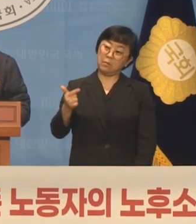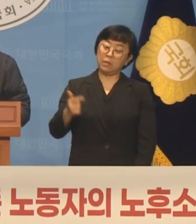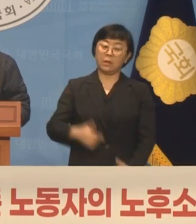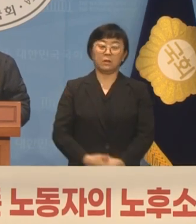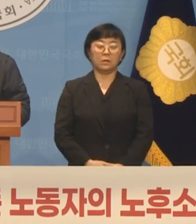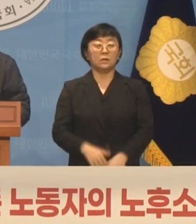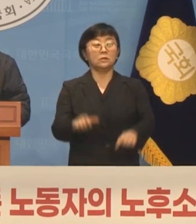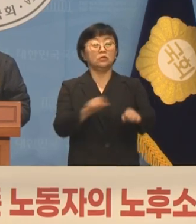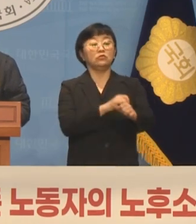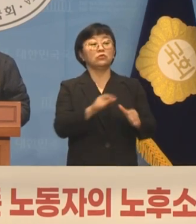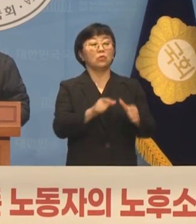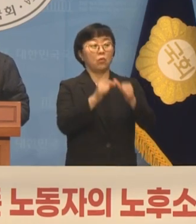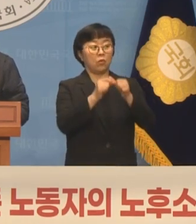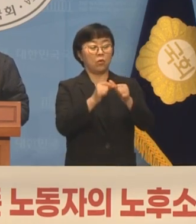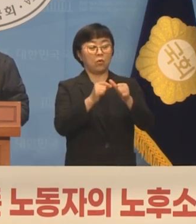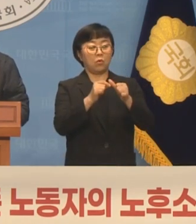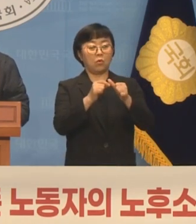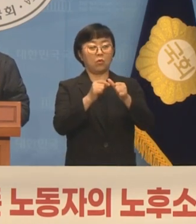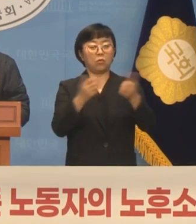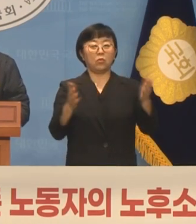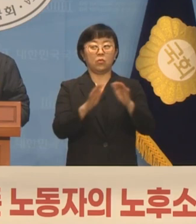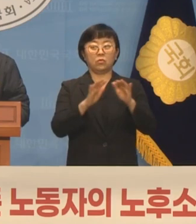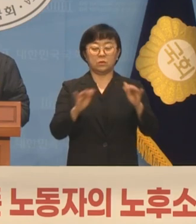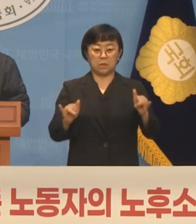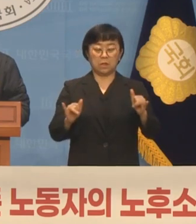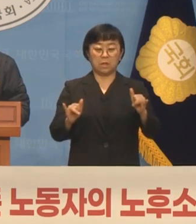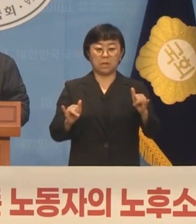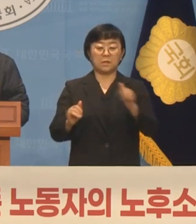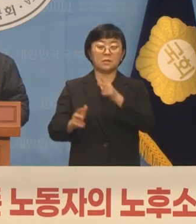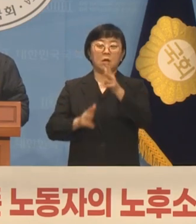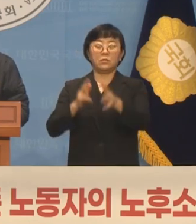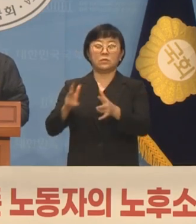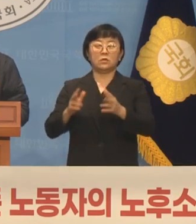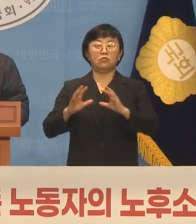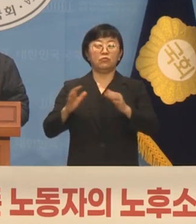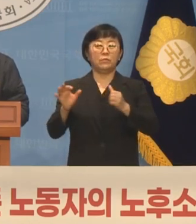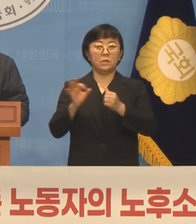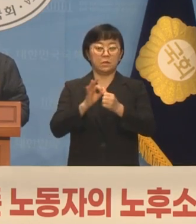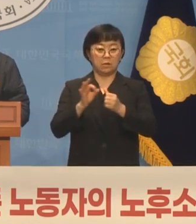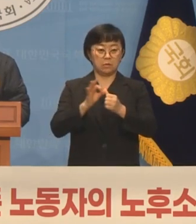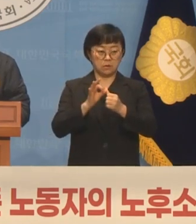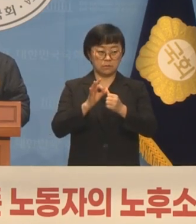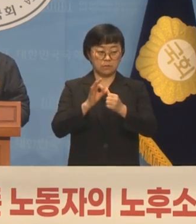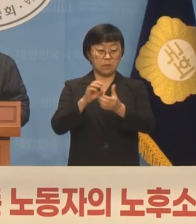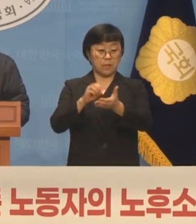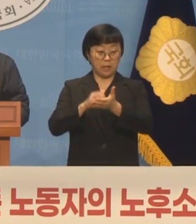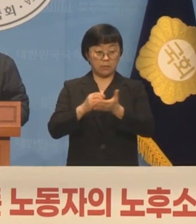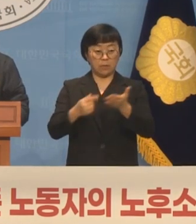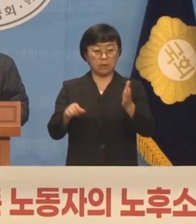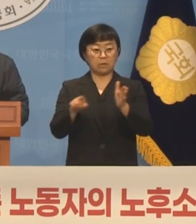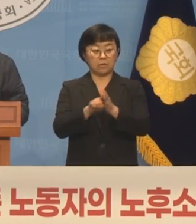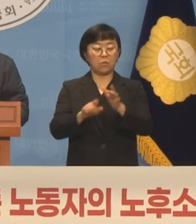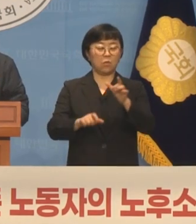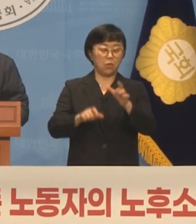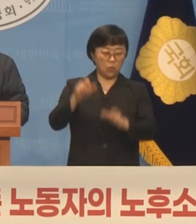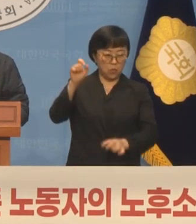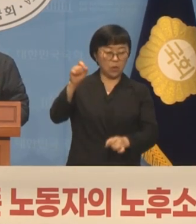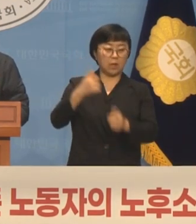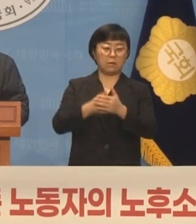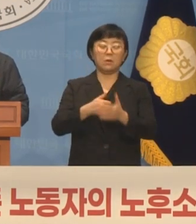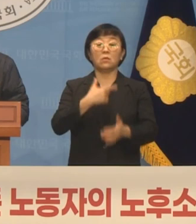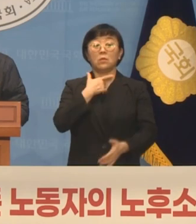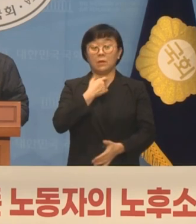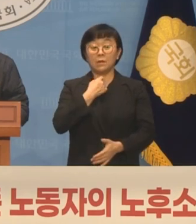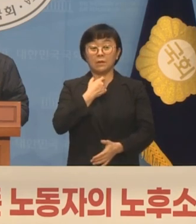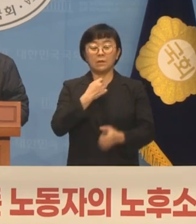특고 플랫폼 노동자의 사업장 가입자 전환은 국민연금 개혁에 있어서 오랜 과제였습니다.